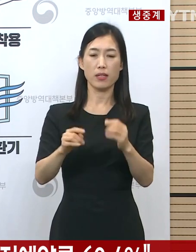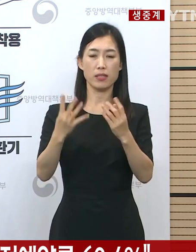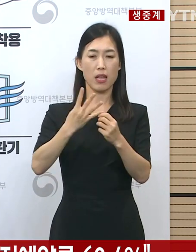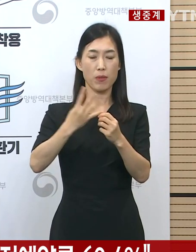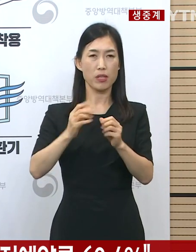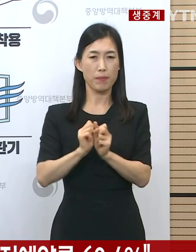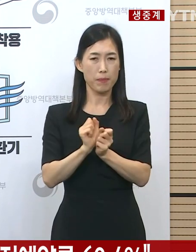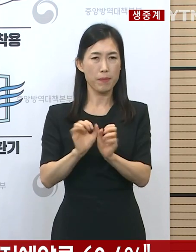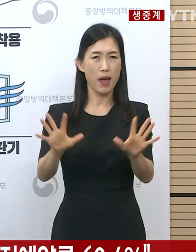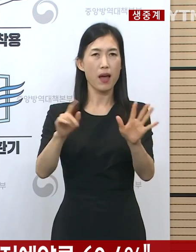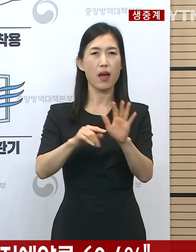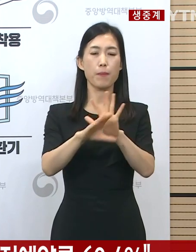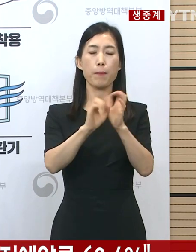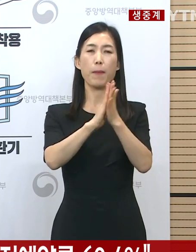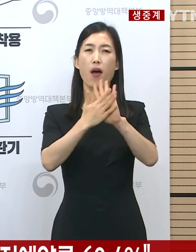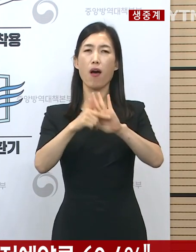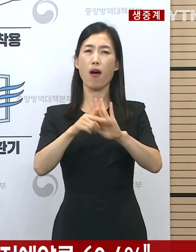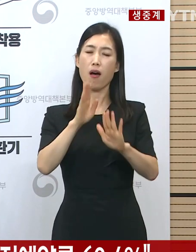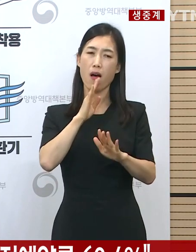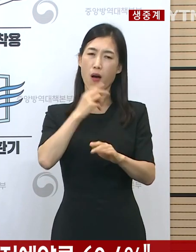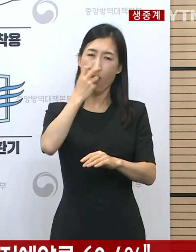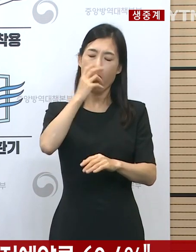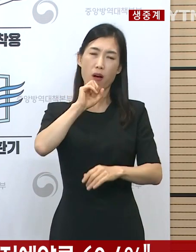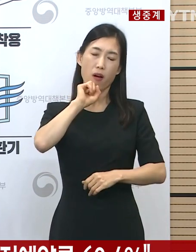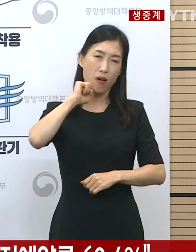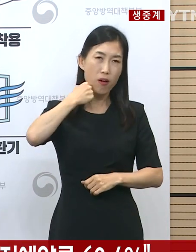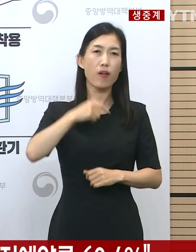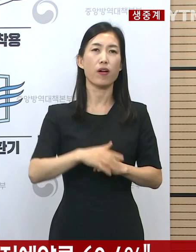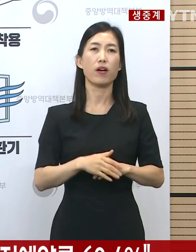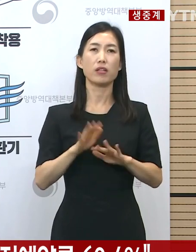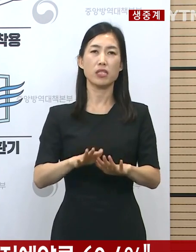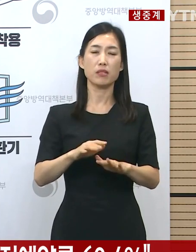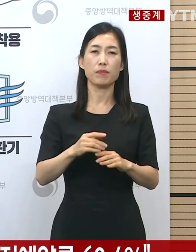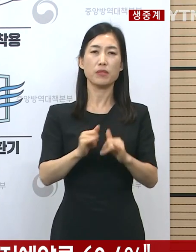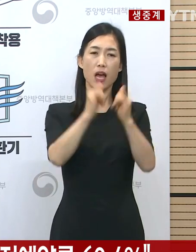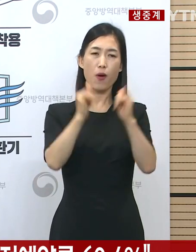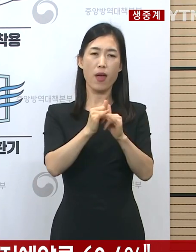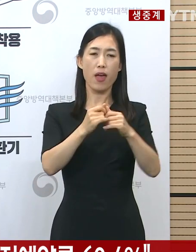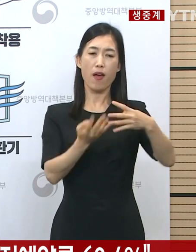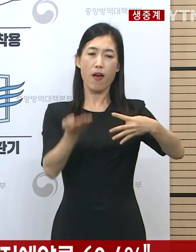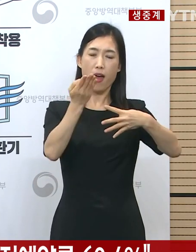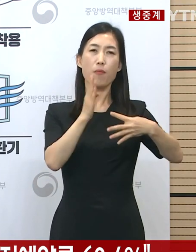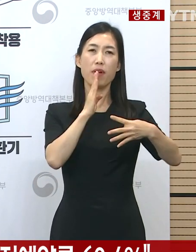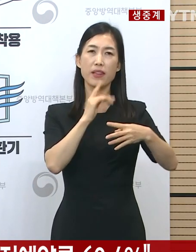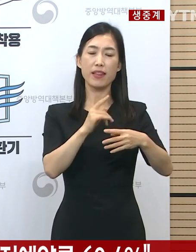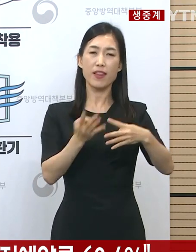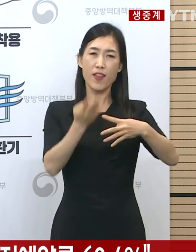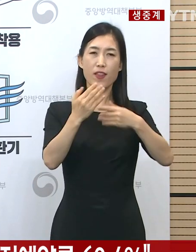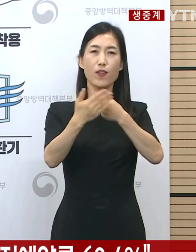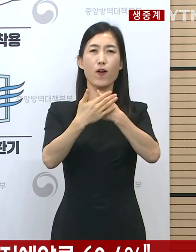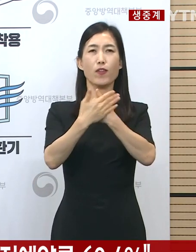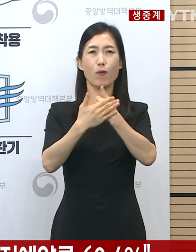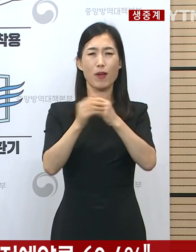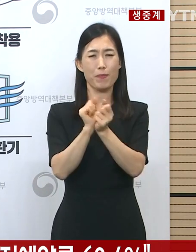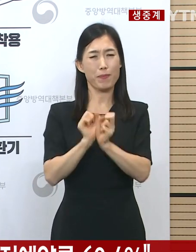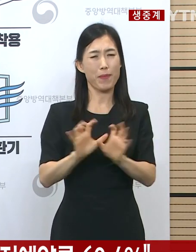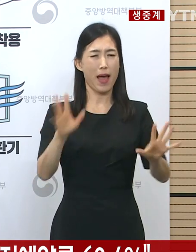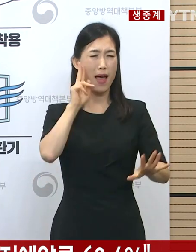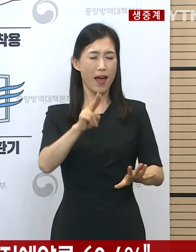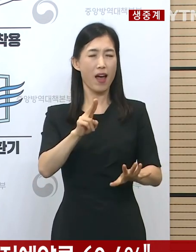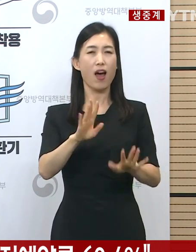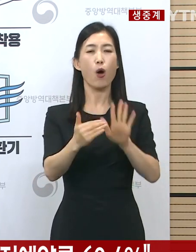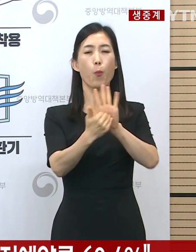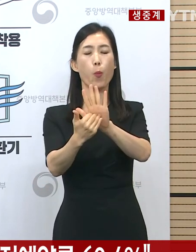바이러스입니다. 사회적 거리두기 강화로 기하급수적인 급증세는 막았습니다.